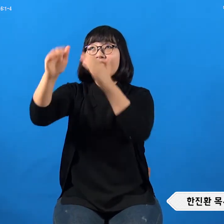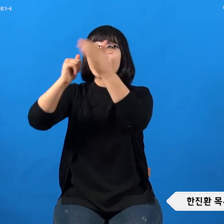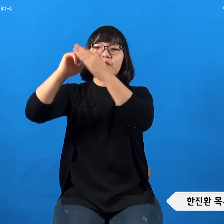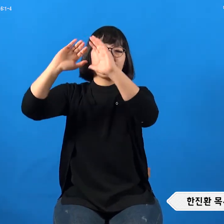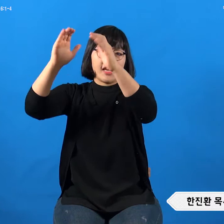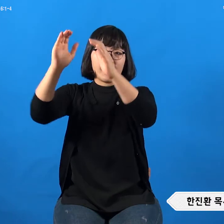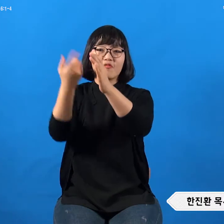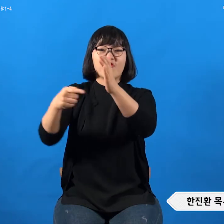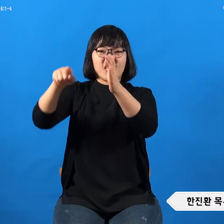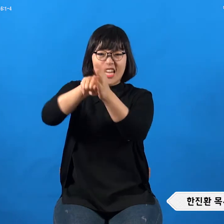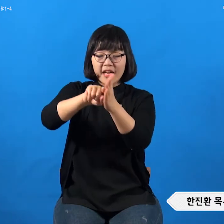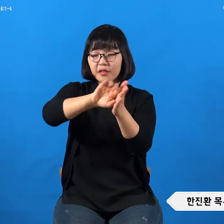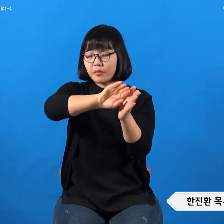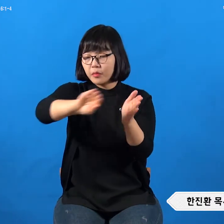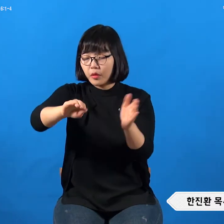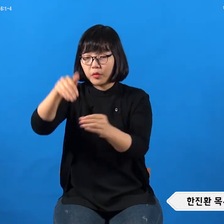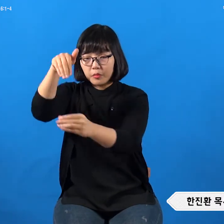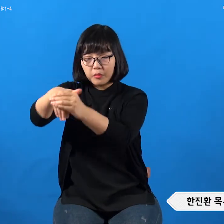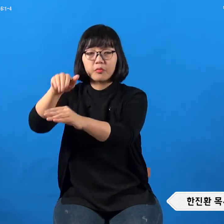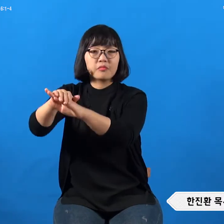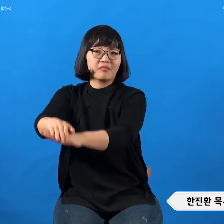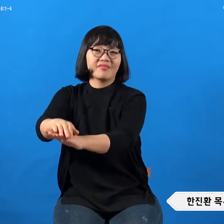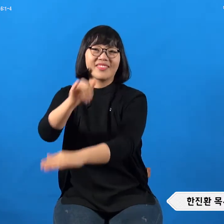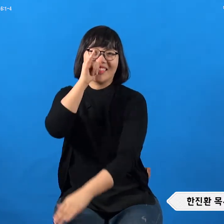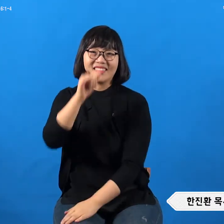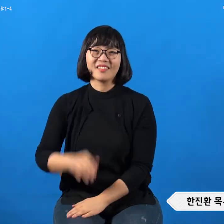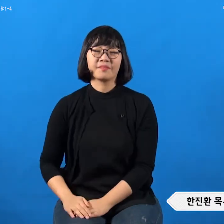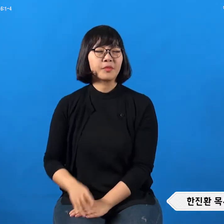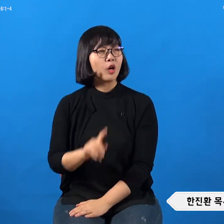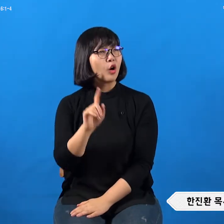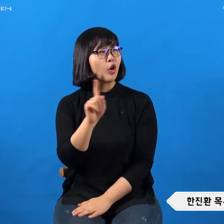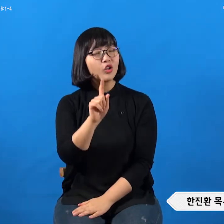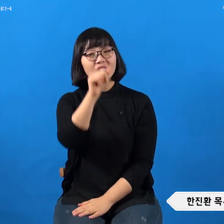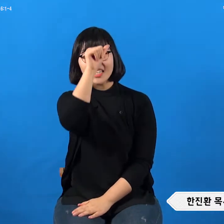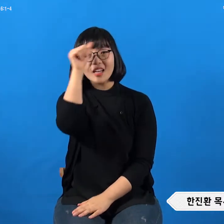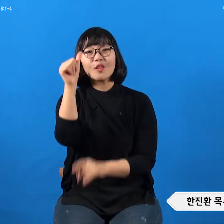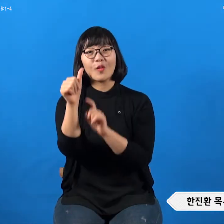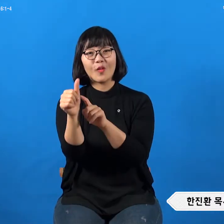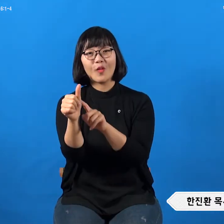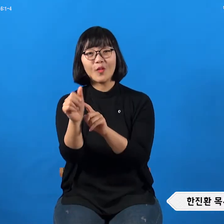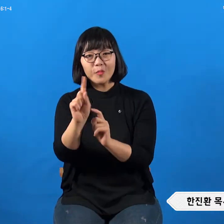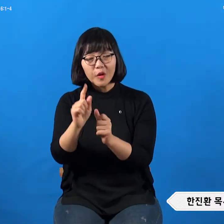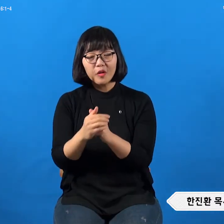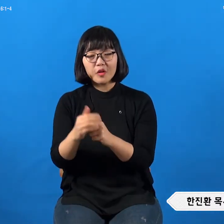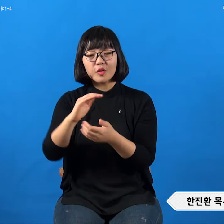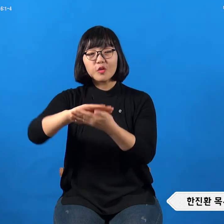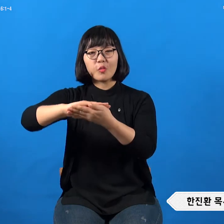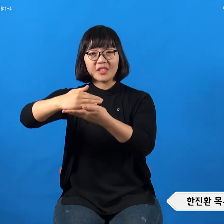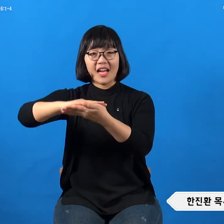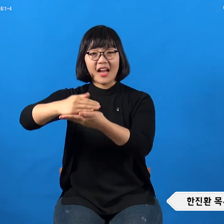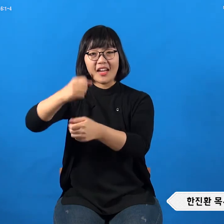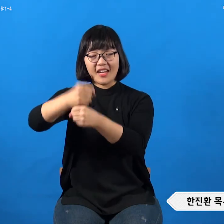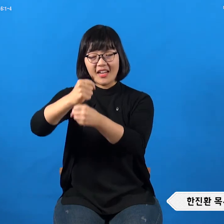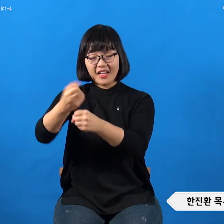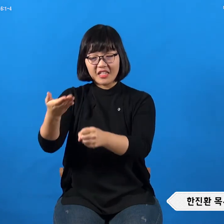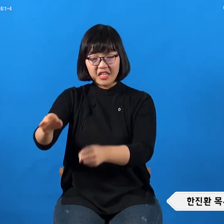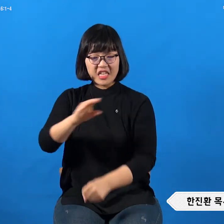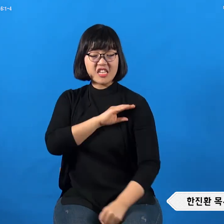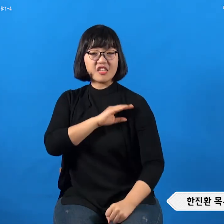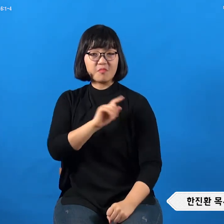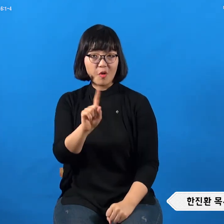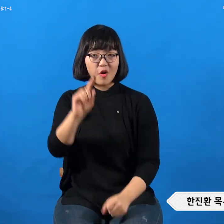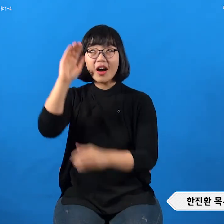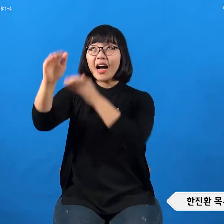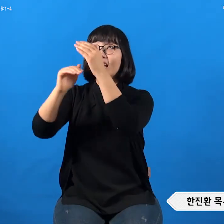놓는 것입니다. 진짜 어떤 장로님은 통장 이름을 하늘나라 통장 딱 붙여가지고, 그래서